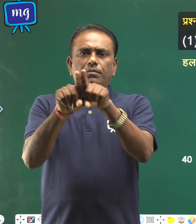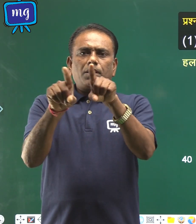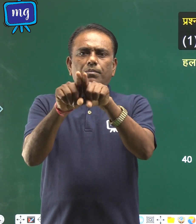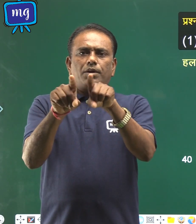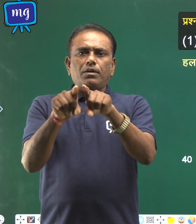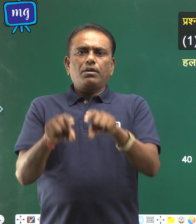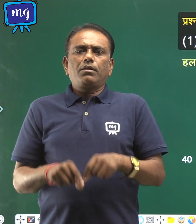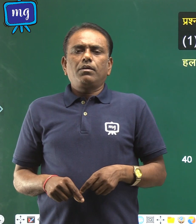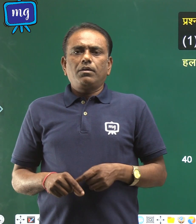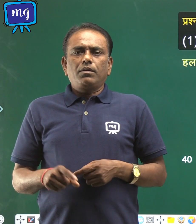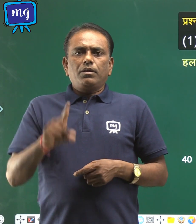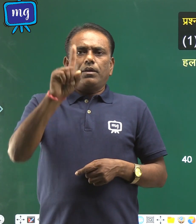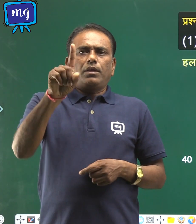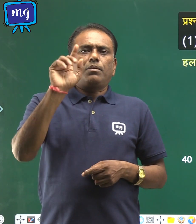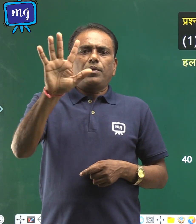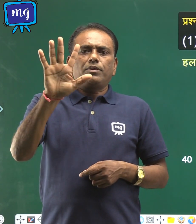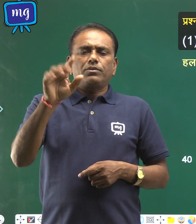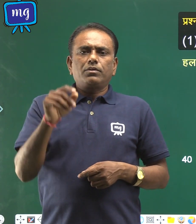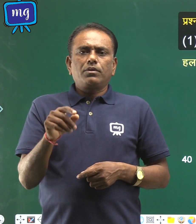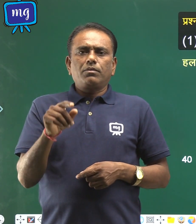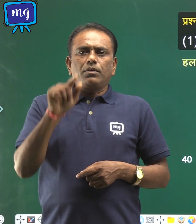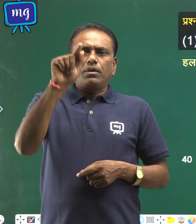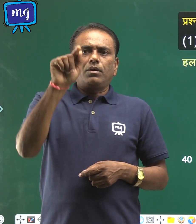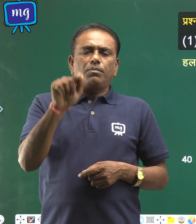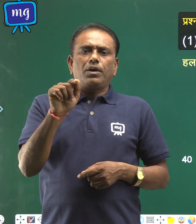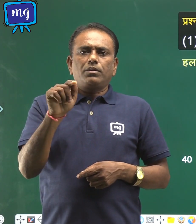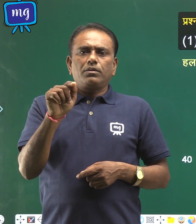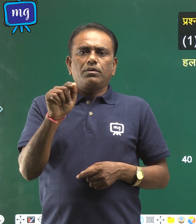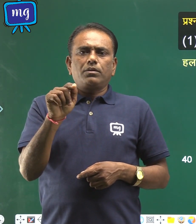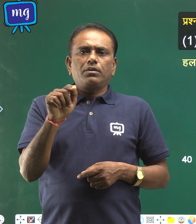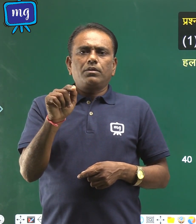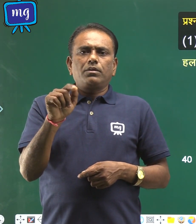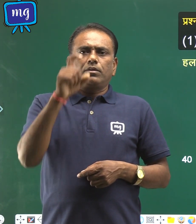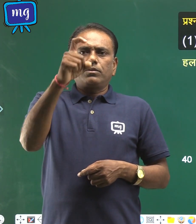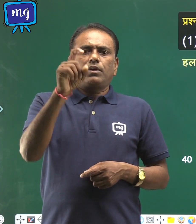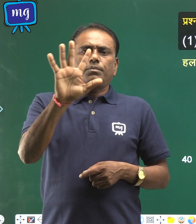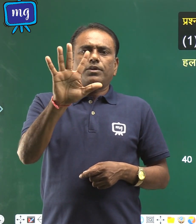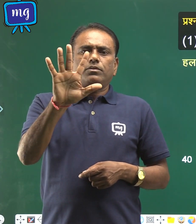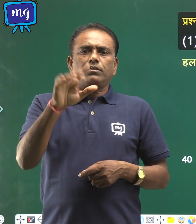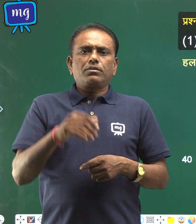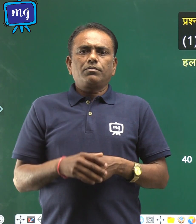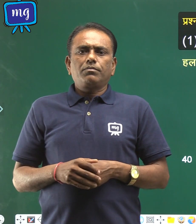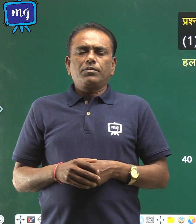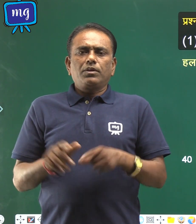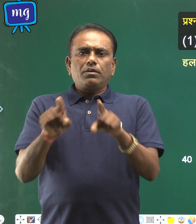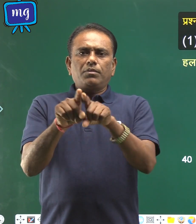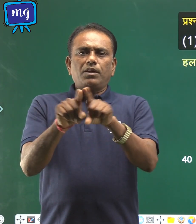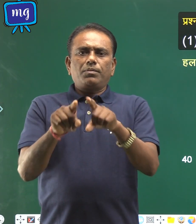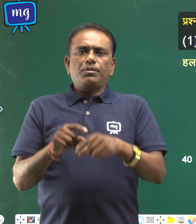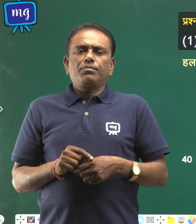बराबर 15 अनुपात 75